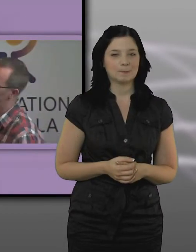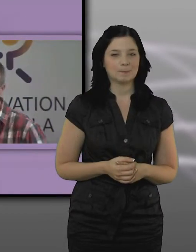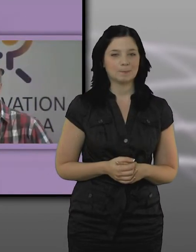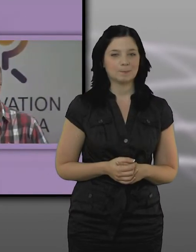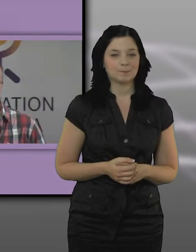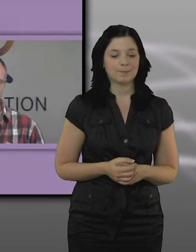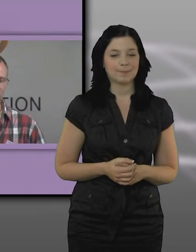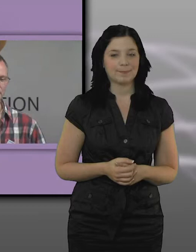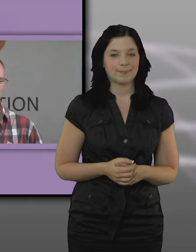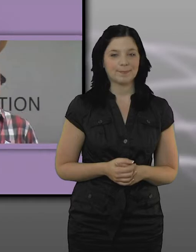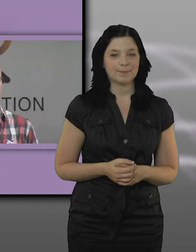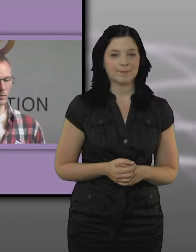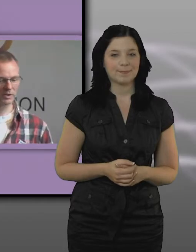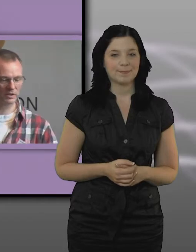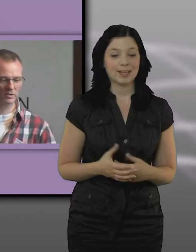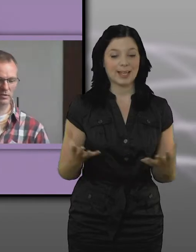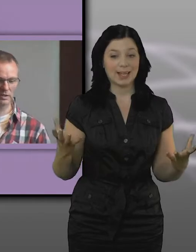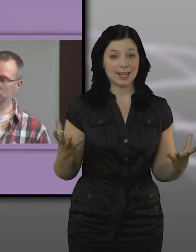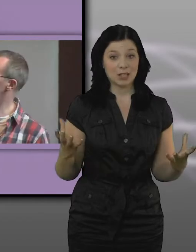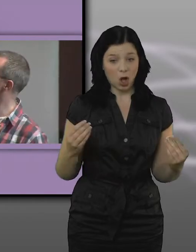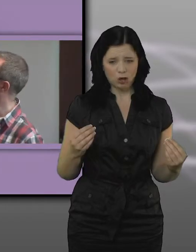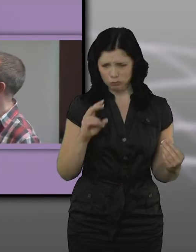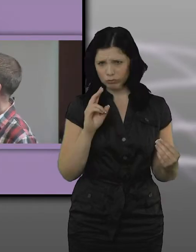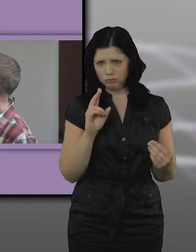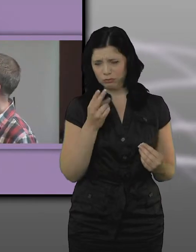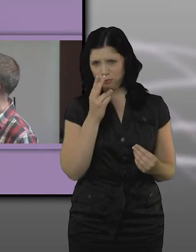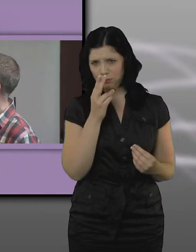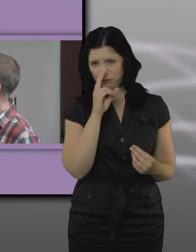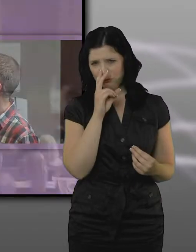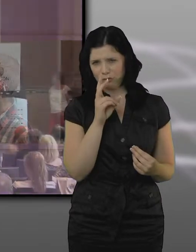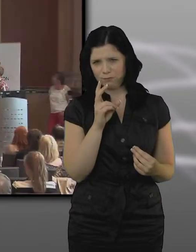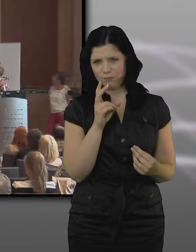Ja. Ja, men titta, den rullar.